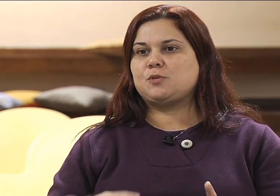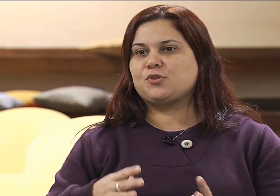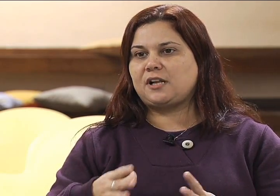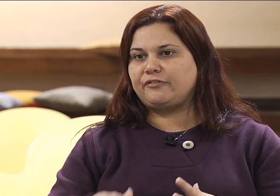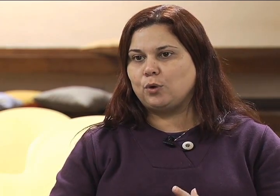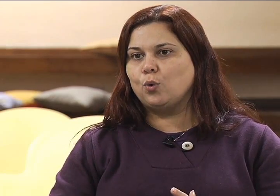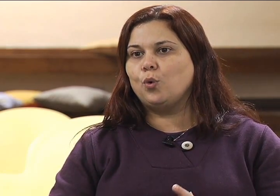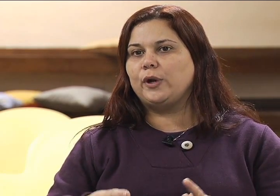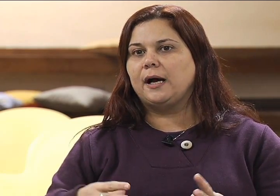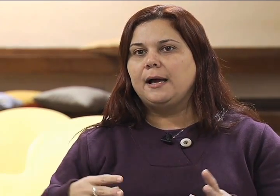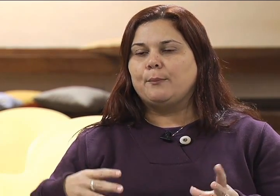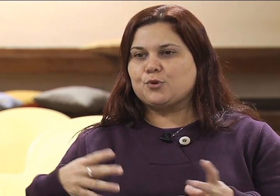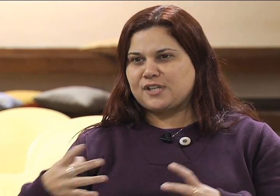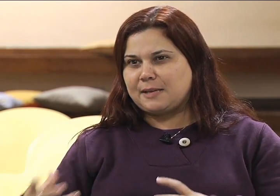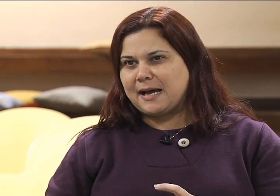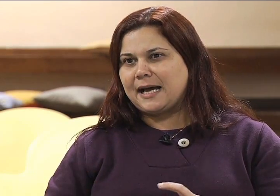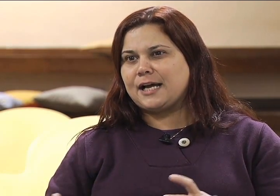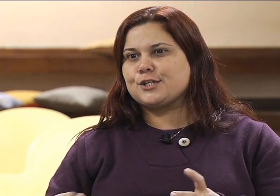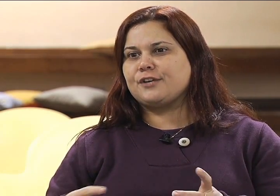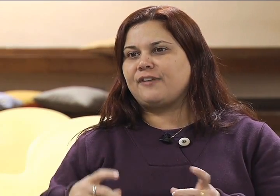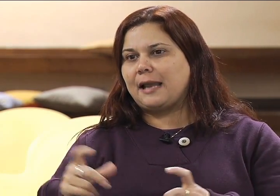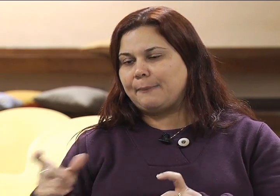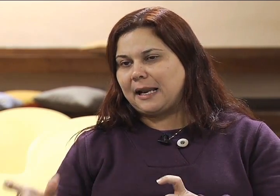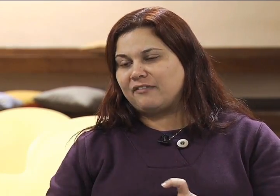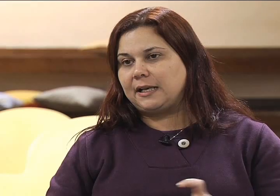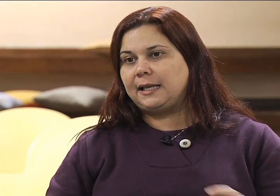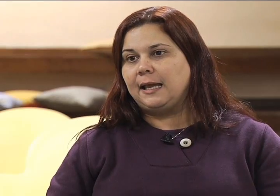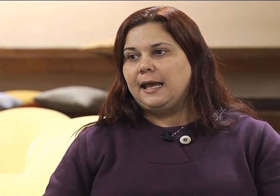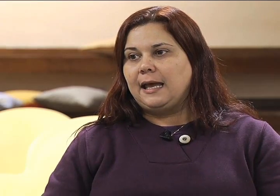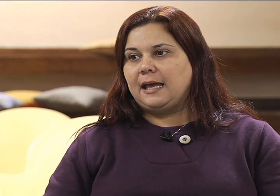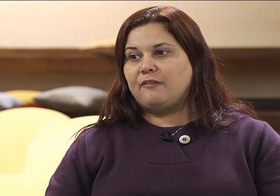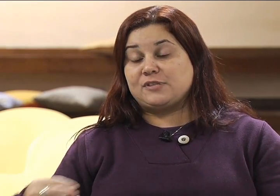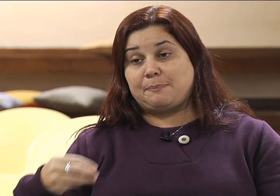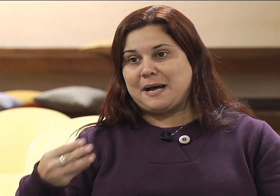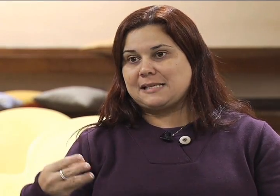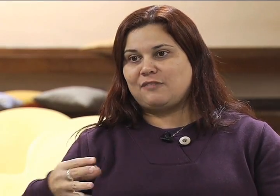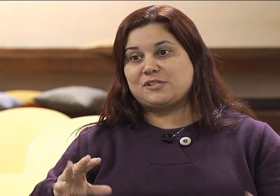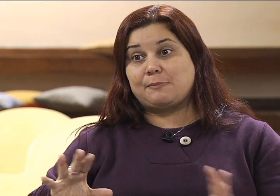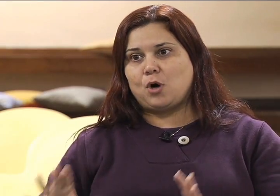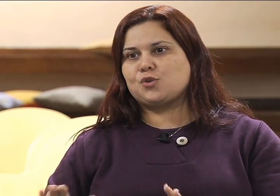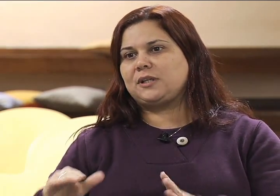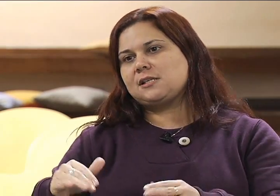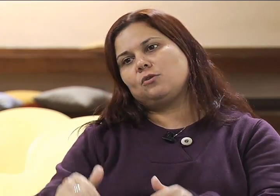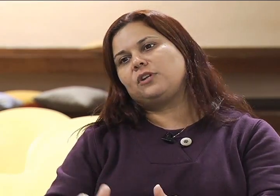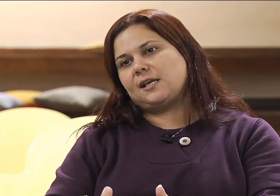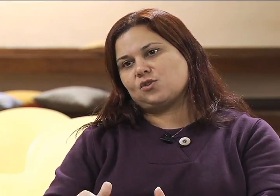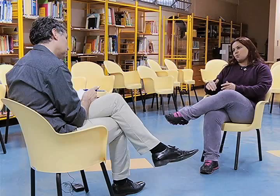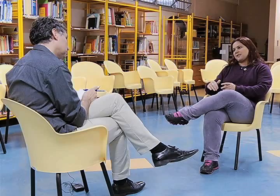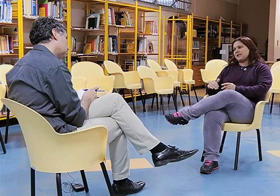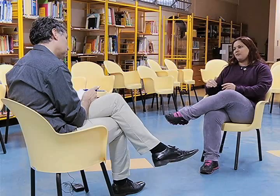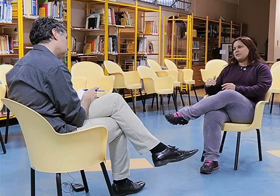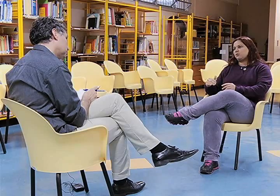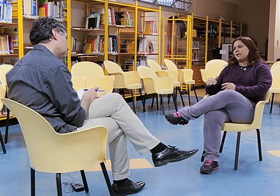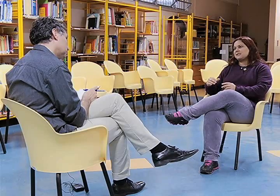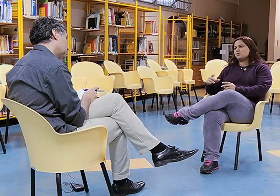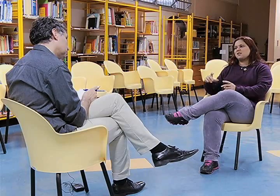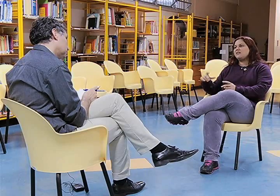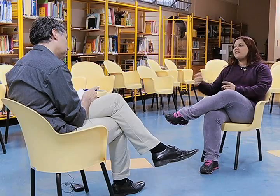mostrar a figura, mostrar a imagem, falar a palavra ali, você passa e você mostra o que está sendo no texto, mas daí você não tem assim um